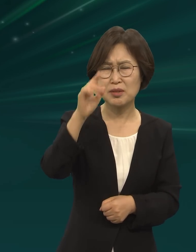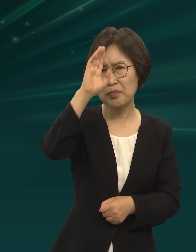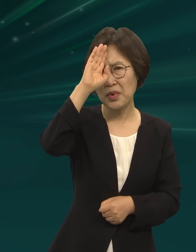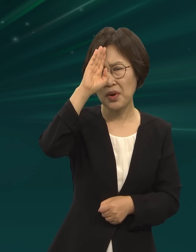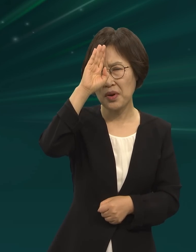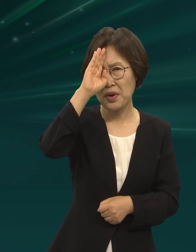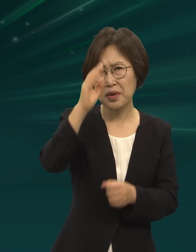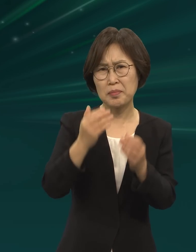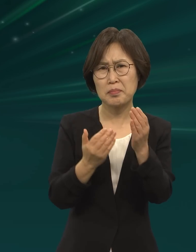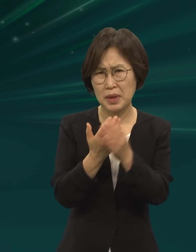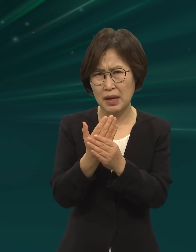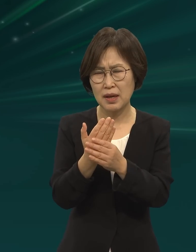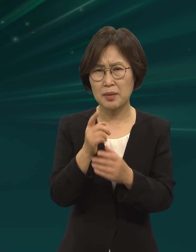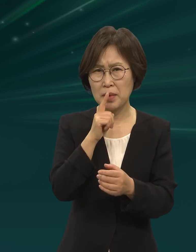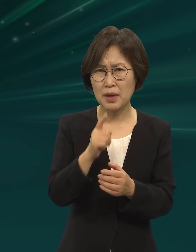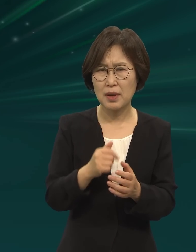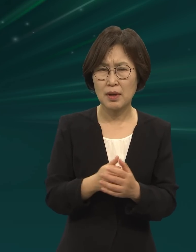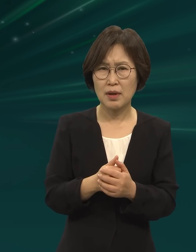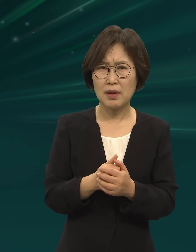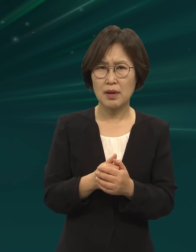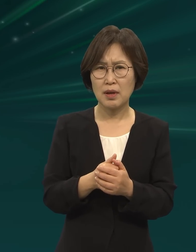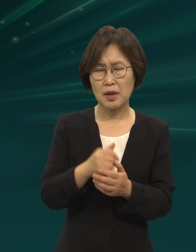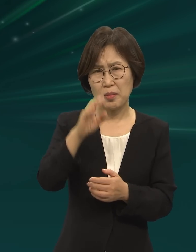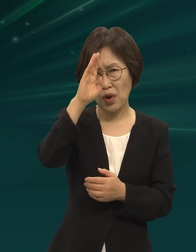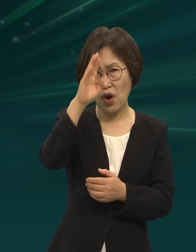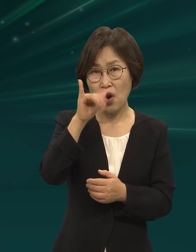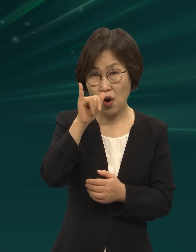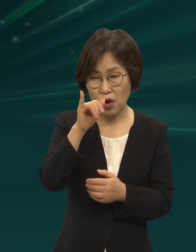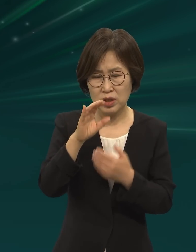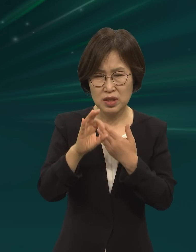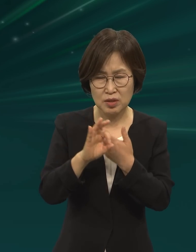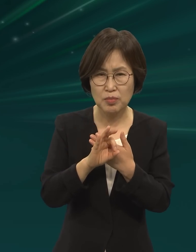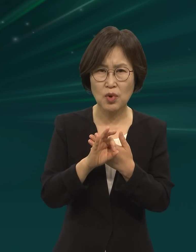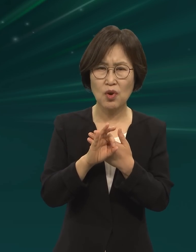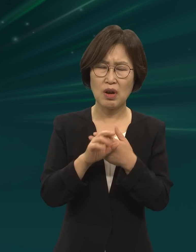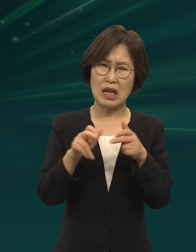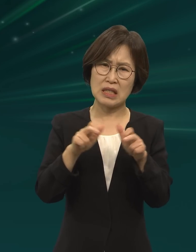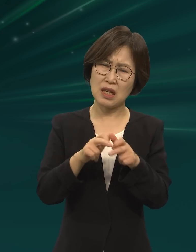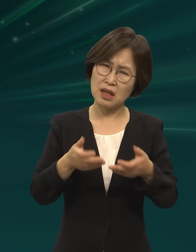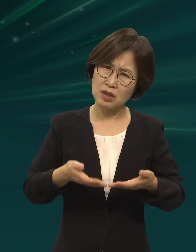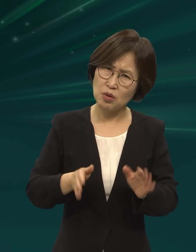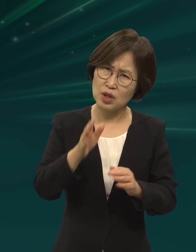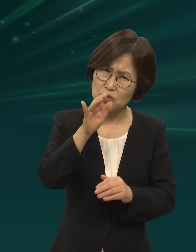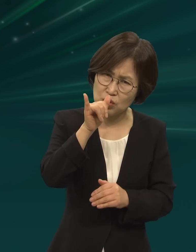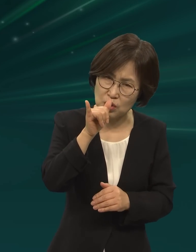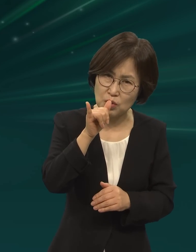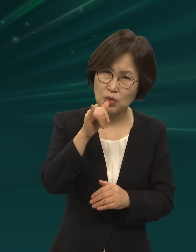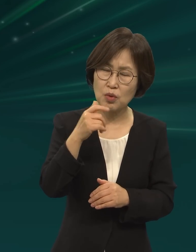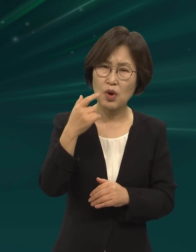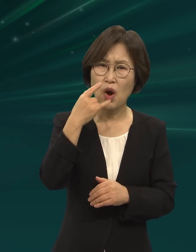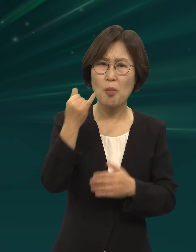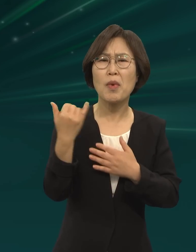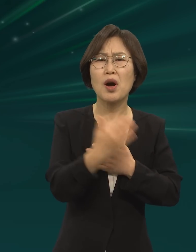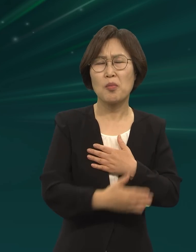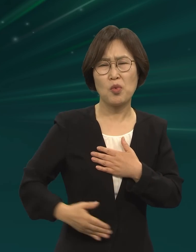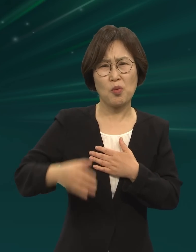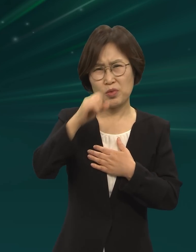아이를 낳는 주지 않아요. 왜냐하면 장애인으로 태어나고 엄마에게 또 많은 어려움이 걸리기